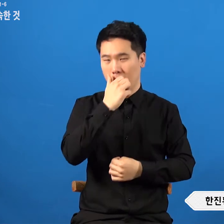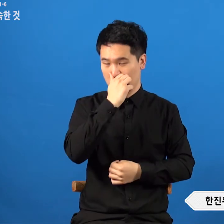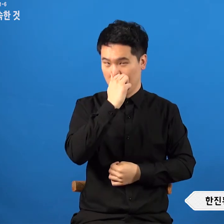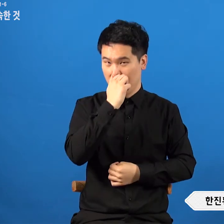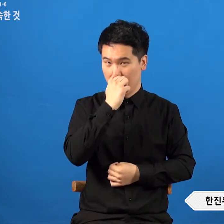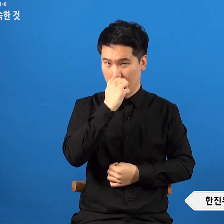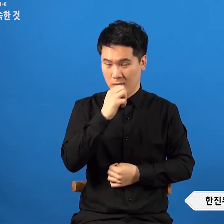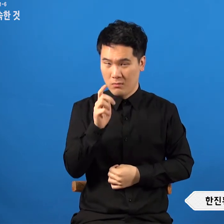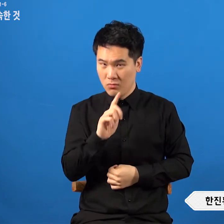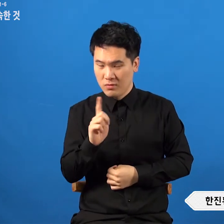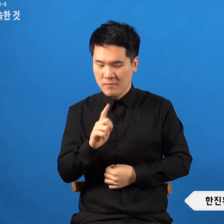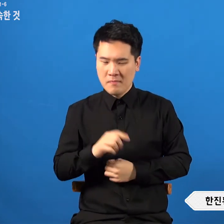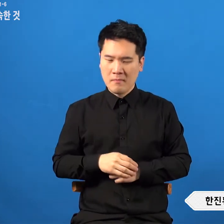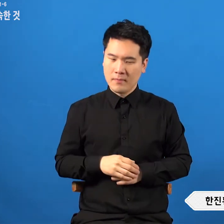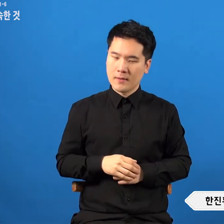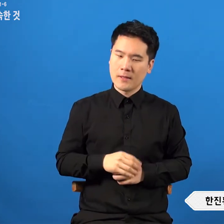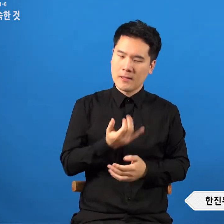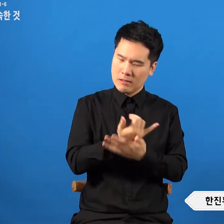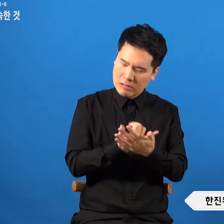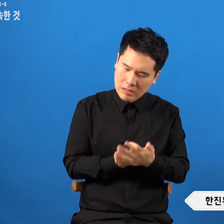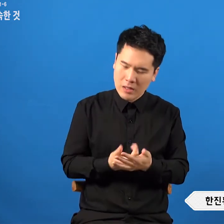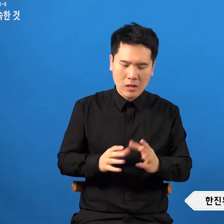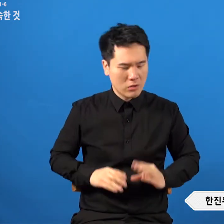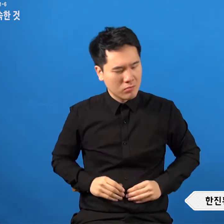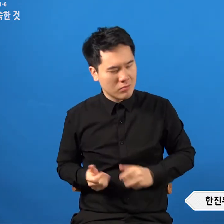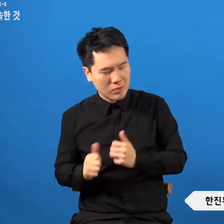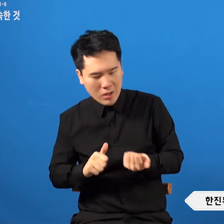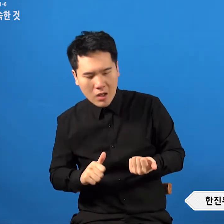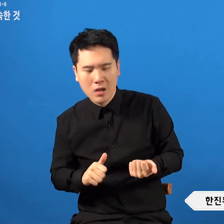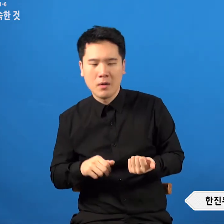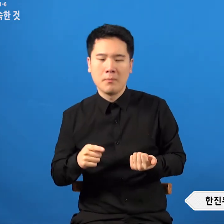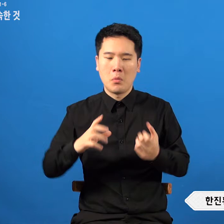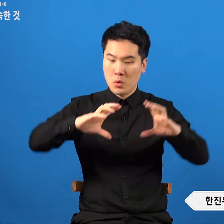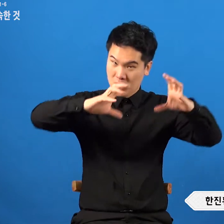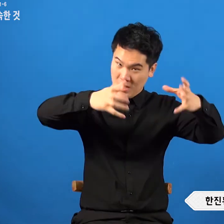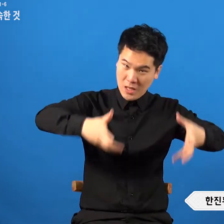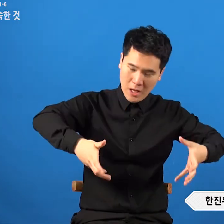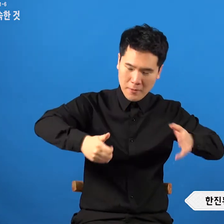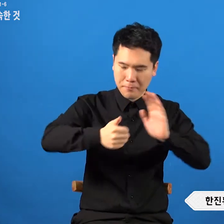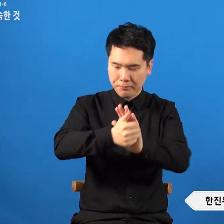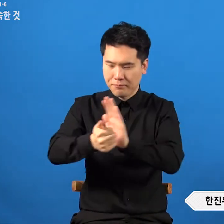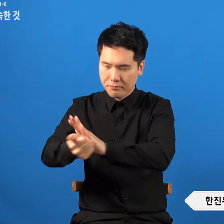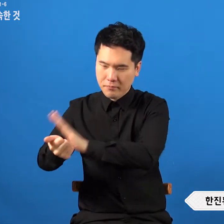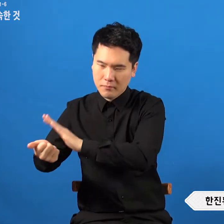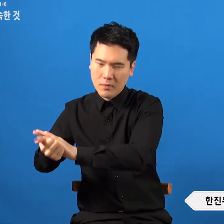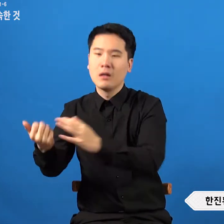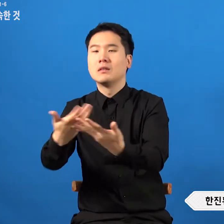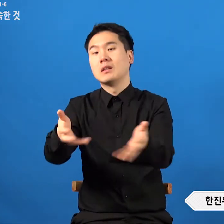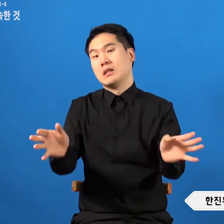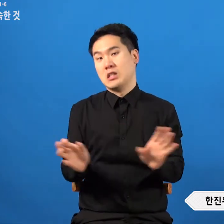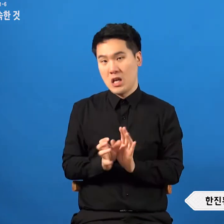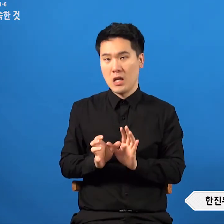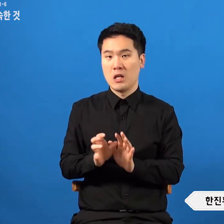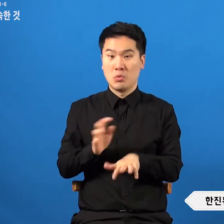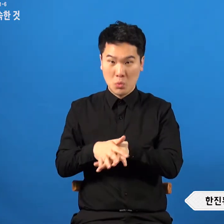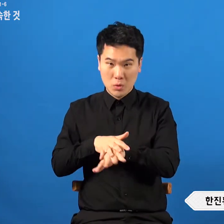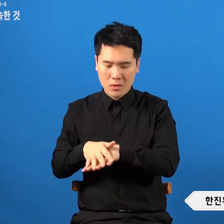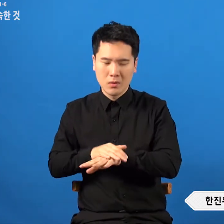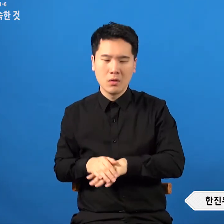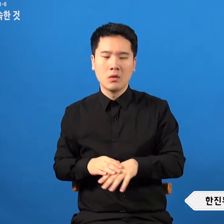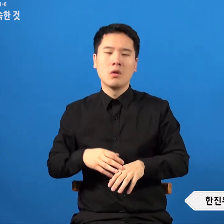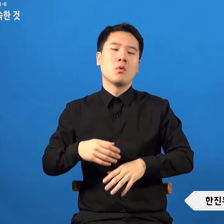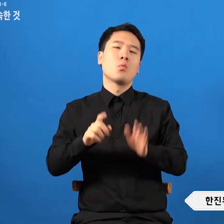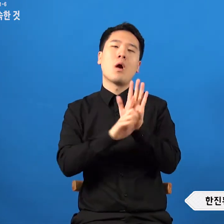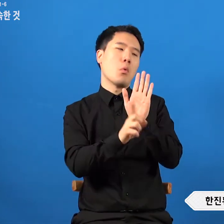TV 틀면 무슨 기아대책, 선명회, 컴패션 이런 NGO 단체들이 이 죽어가는 아이들을